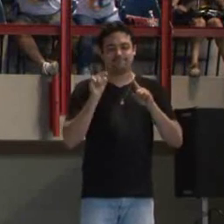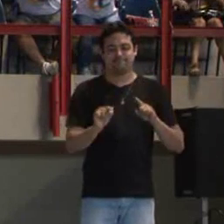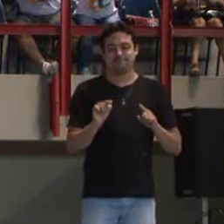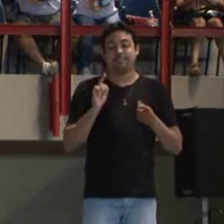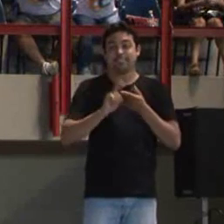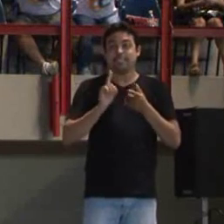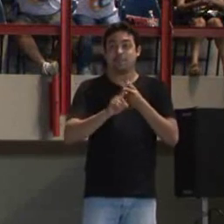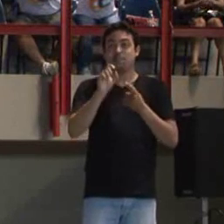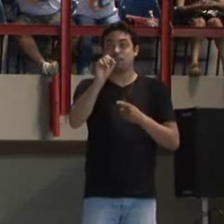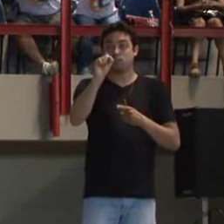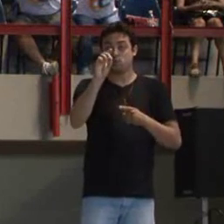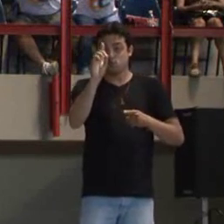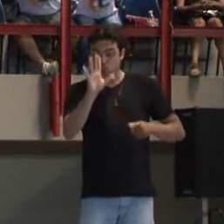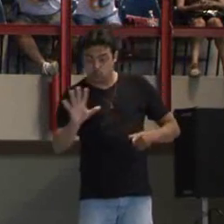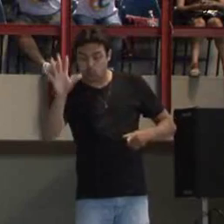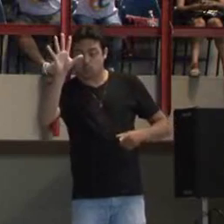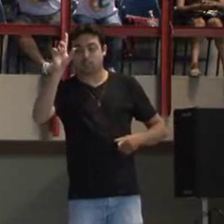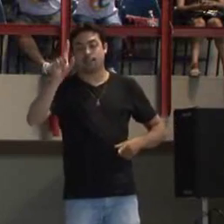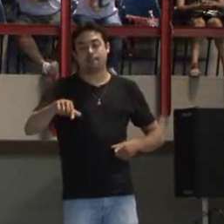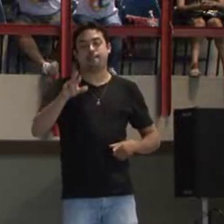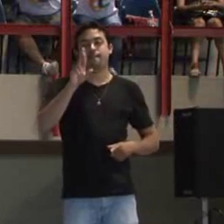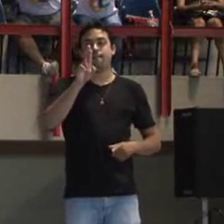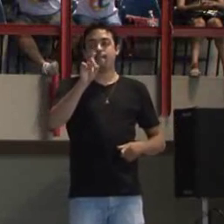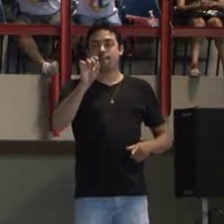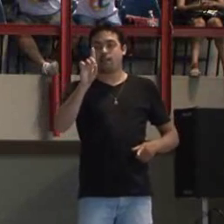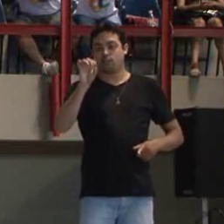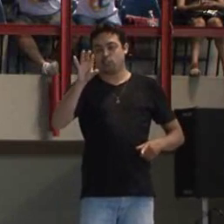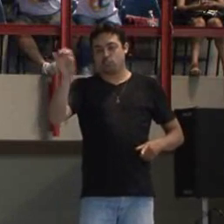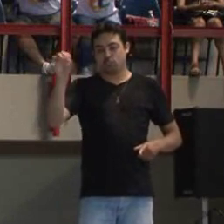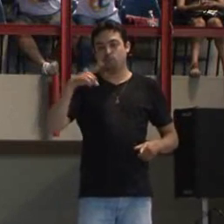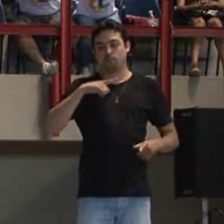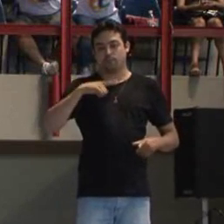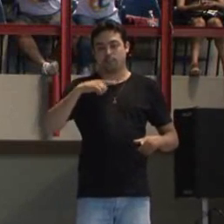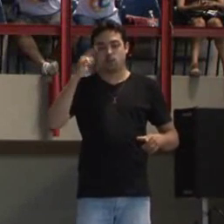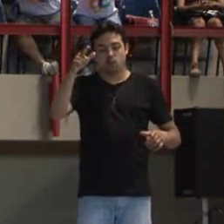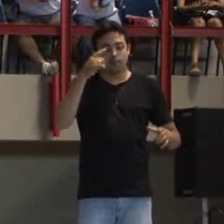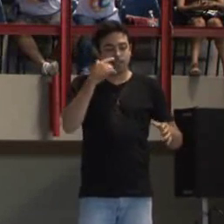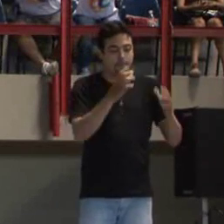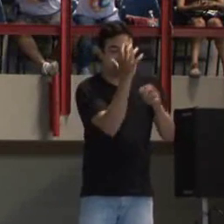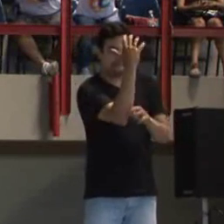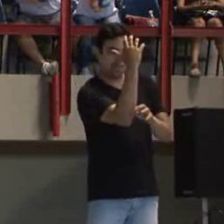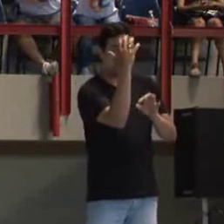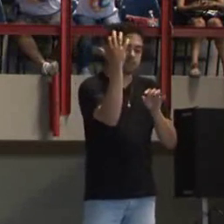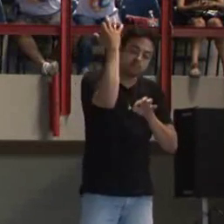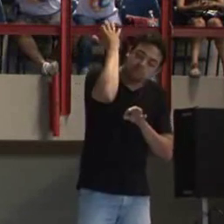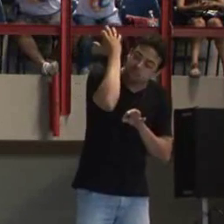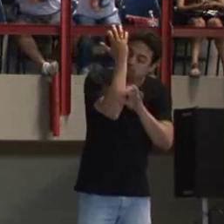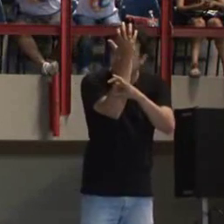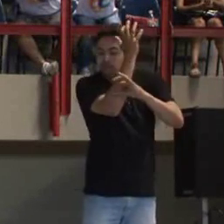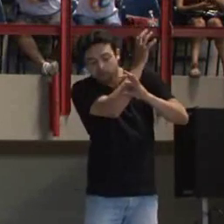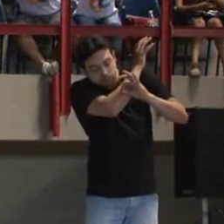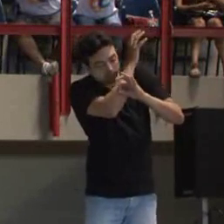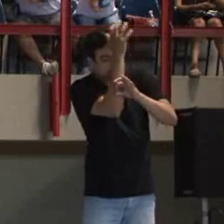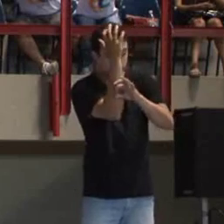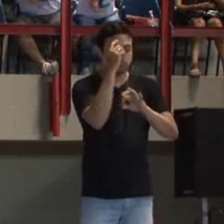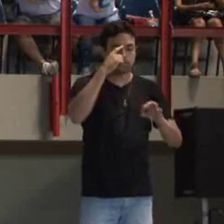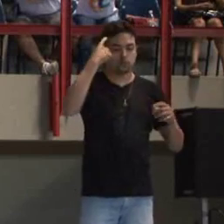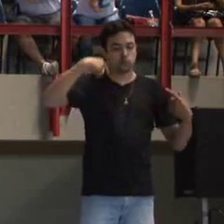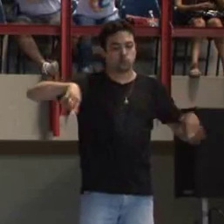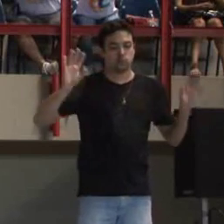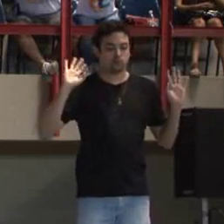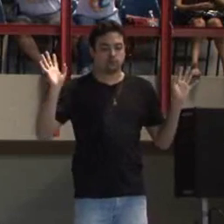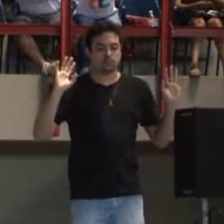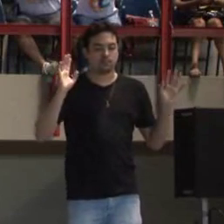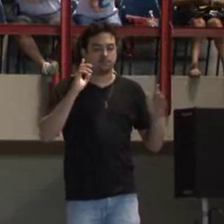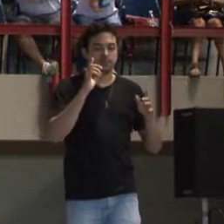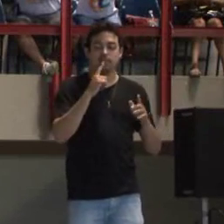no Sudeste, é regadio, tá? Será que você não tem um rego da planta? Você não vai mexer no rego da planta, pelo amor de Deus, tá? Você não conhece a intimidade da briófita,